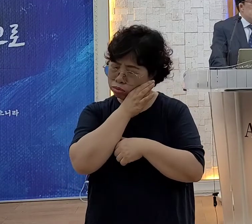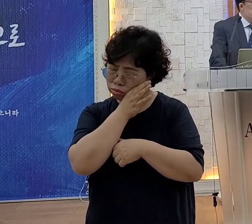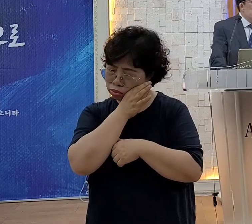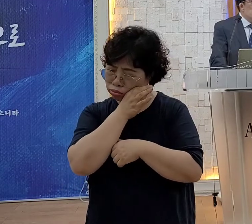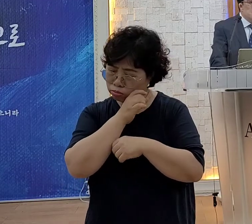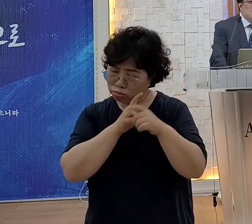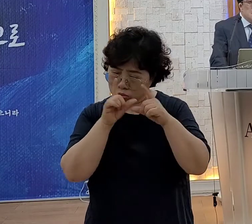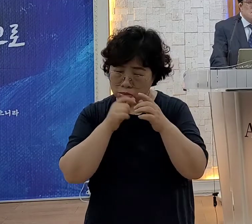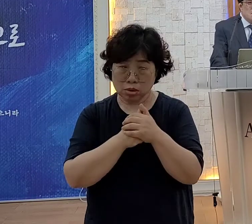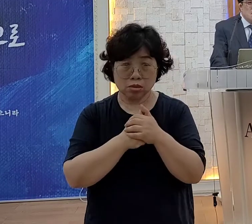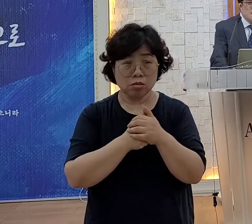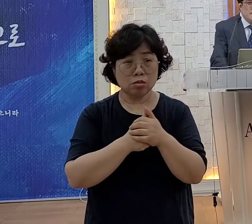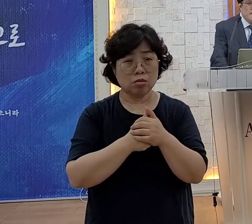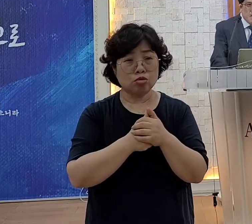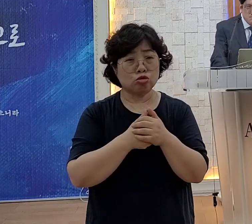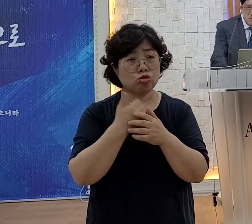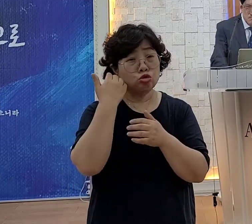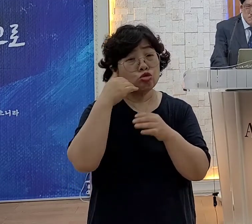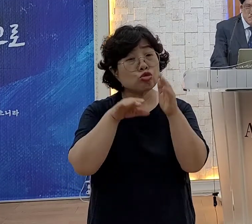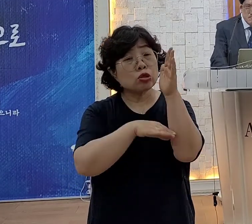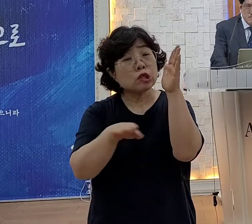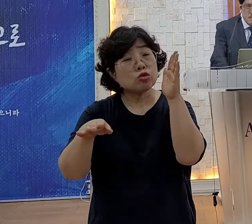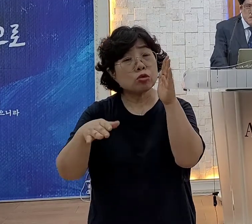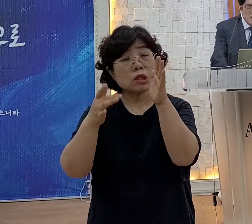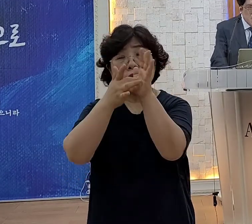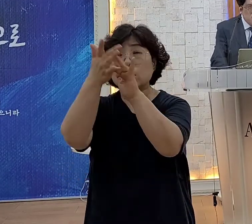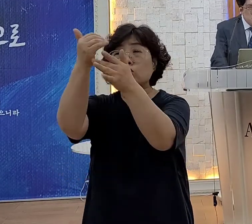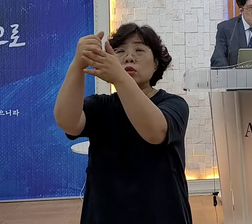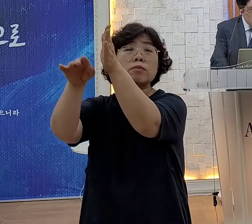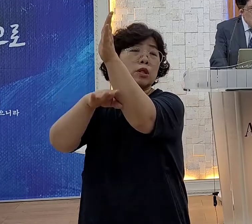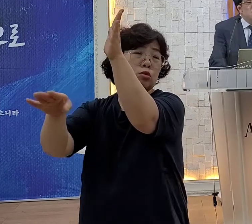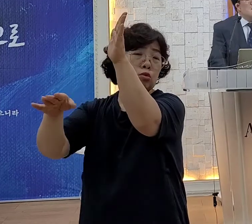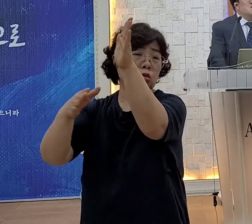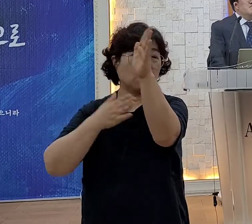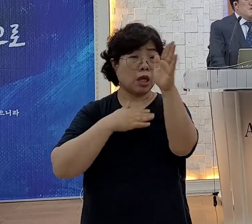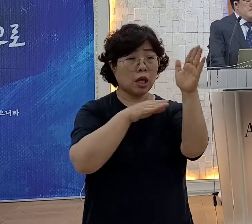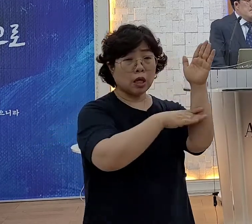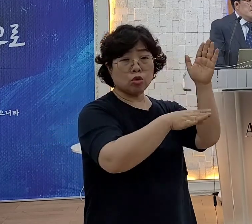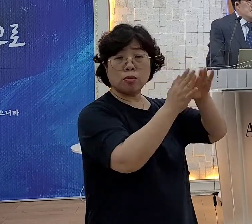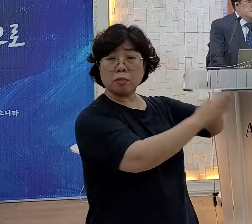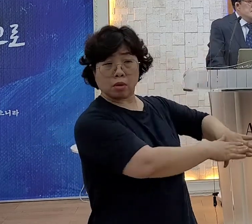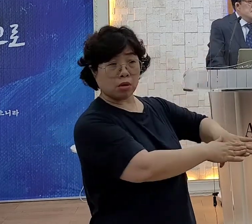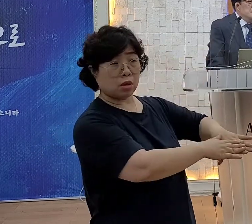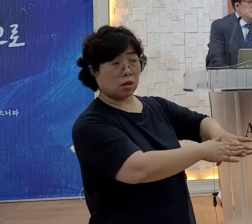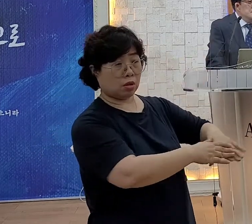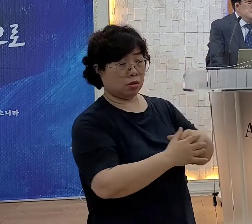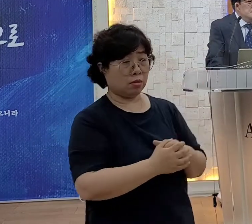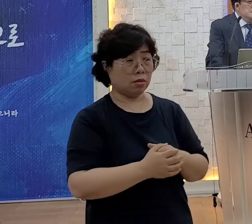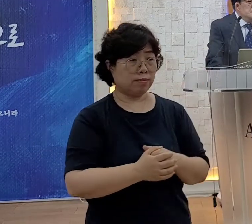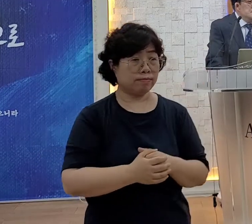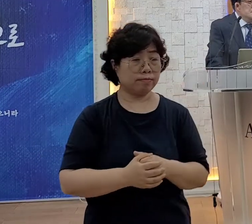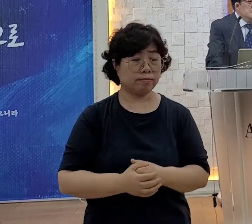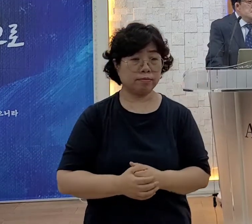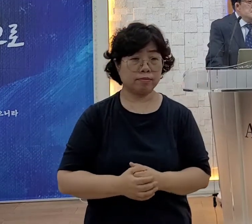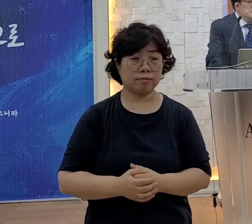모습이야. 이게 누구의 기준이에요? 예수님. 예수님으로 기준 삼는 삶.